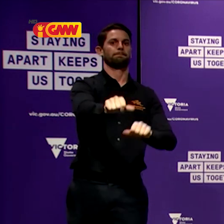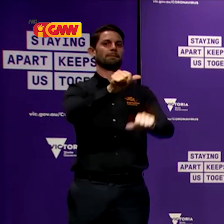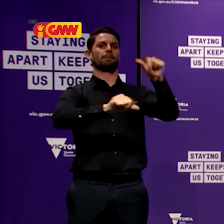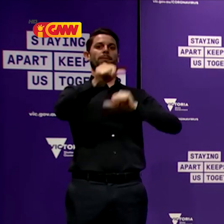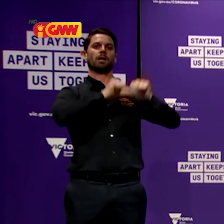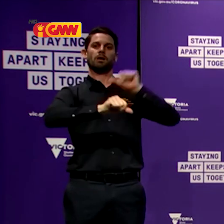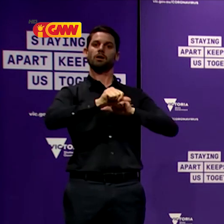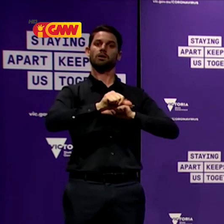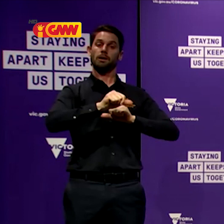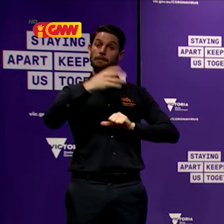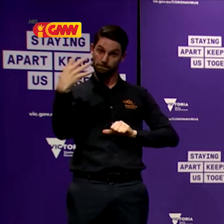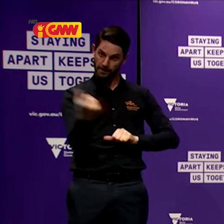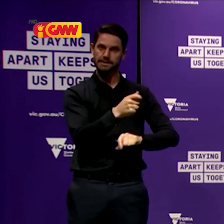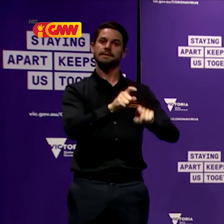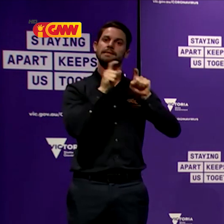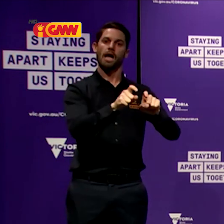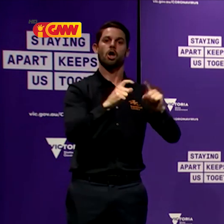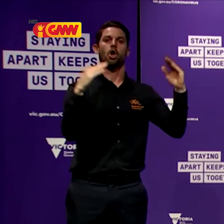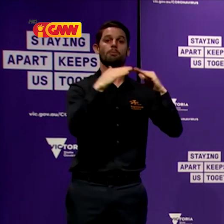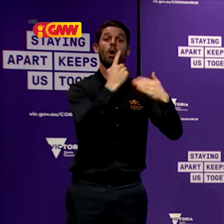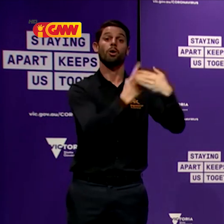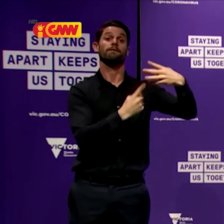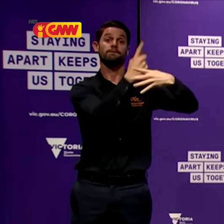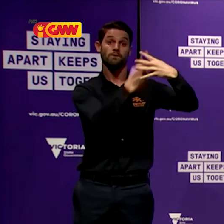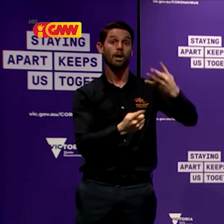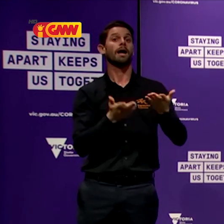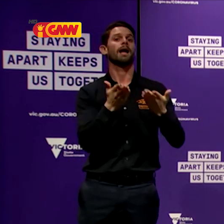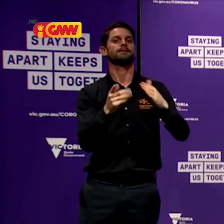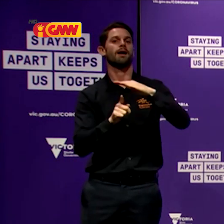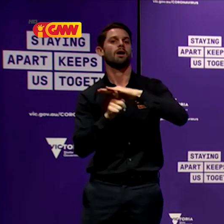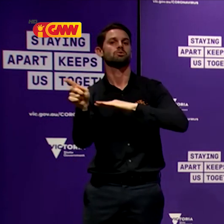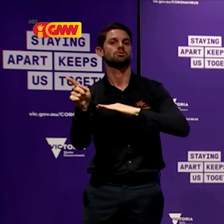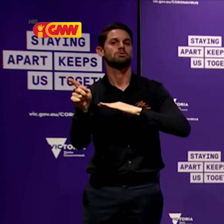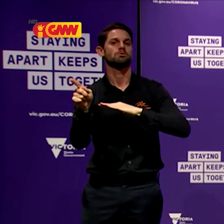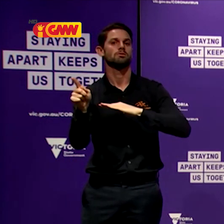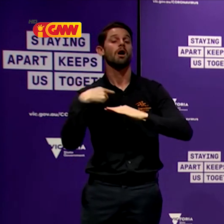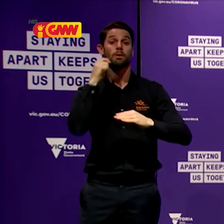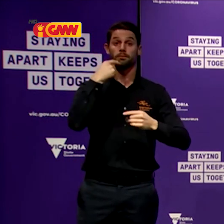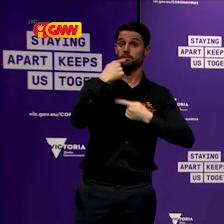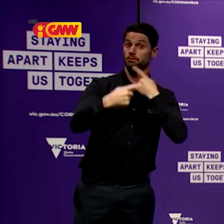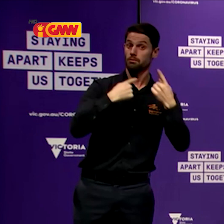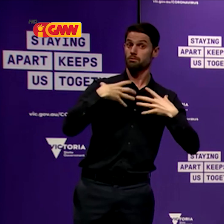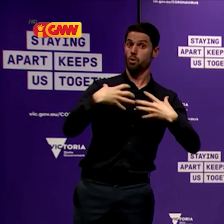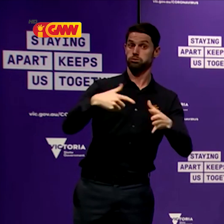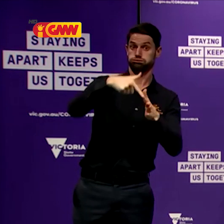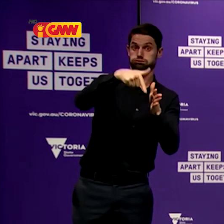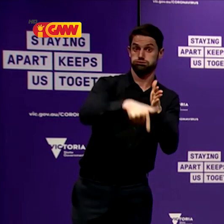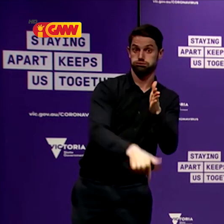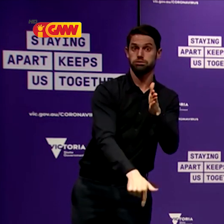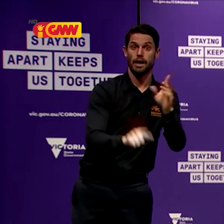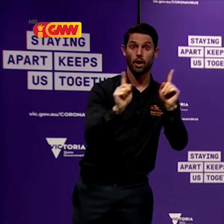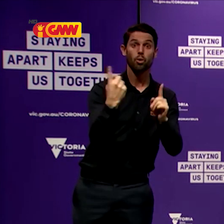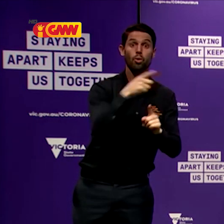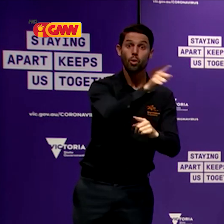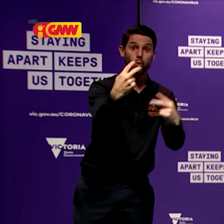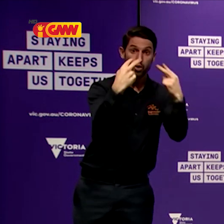Saudi aconsela hawatu restabelece restrição Basia bestaju tolu. Tamane maksira tenki diskuti